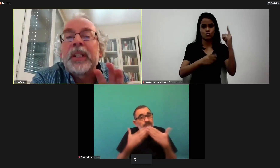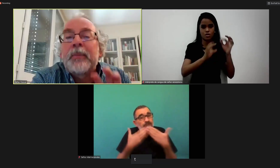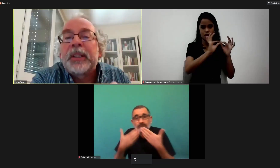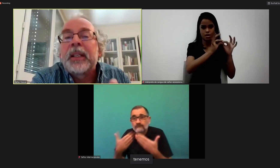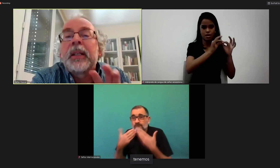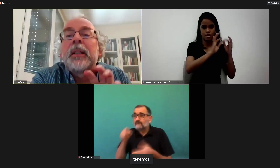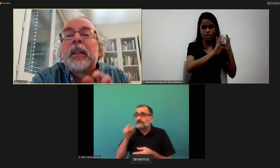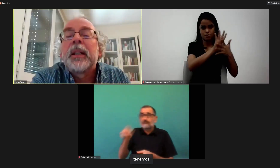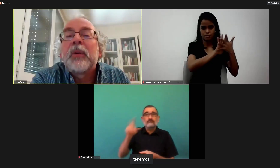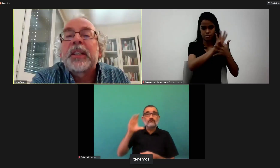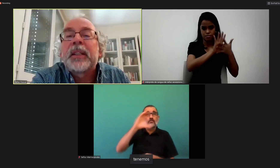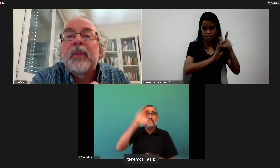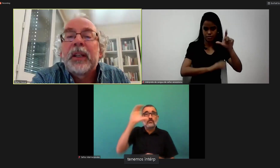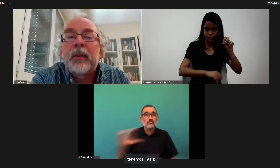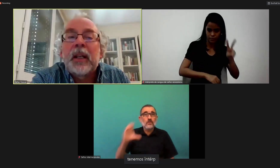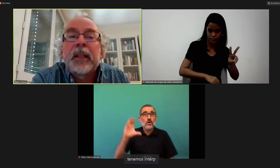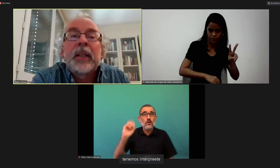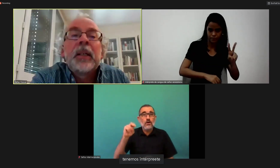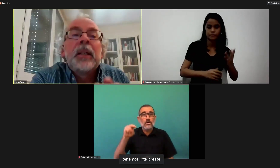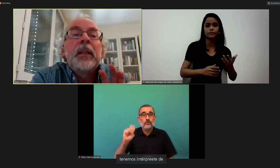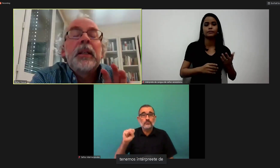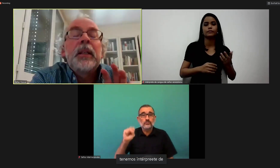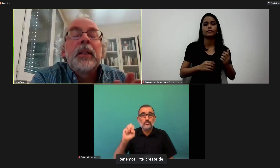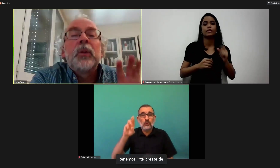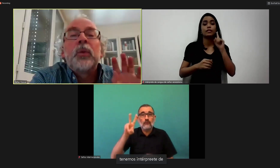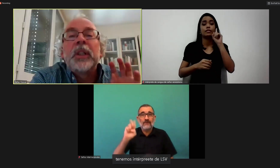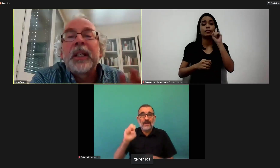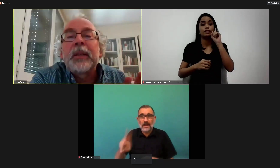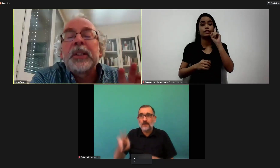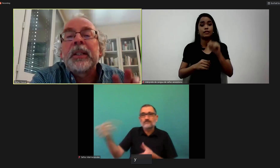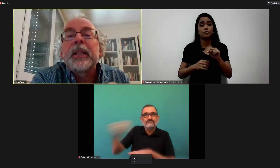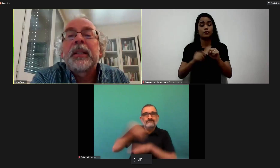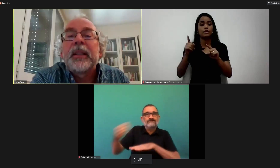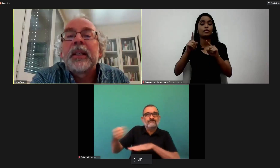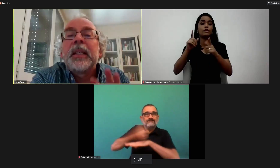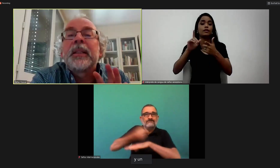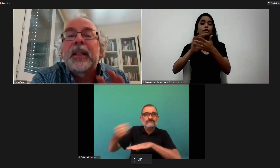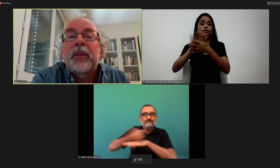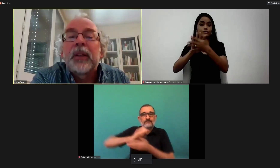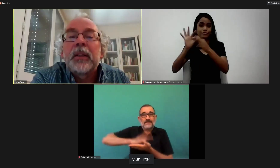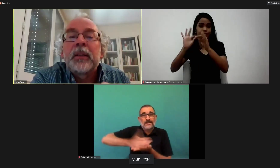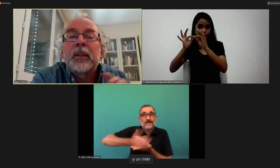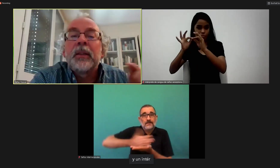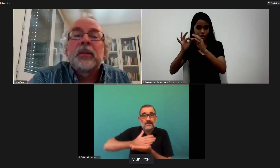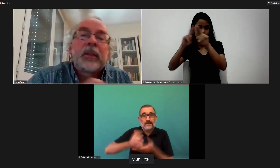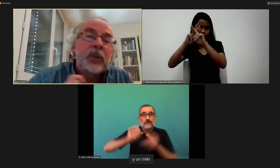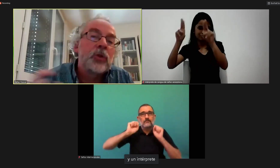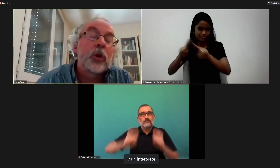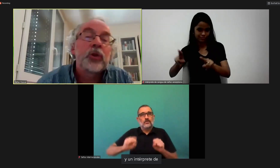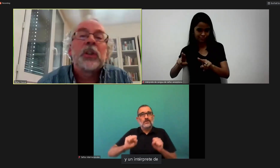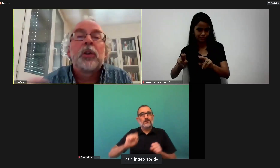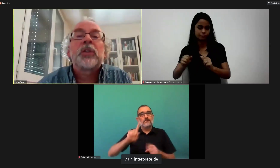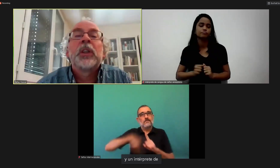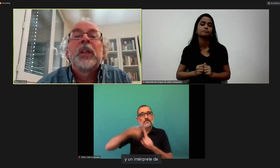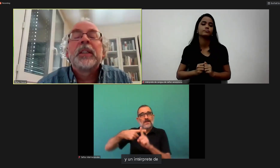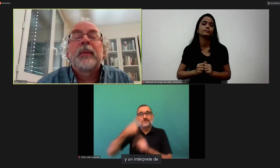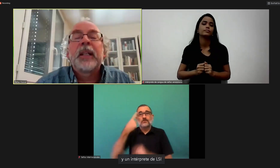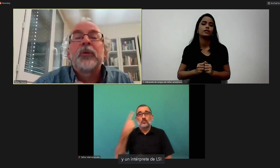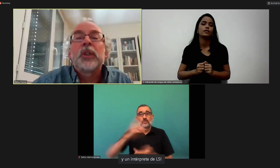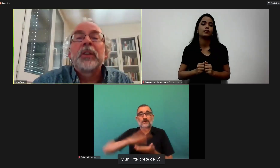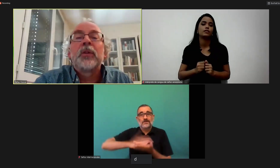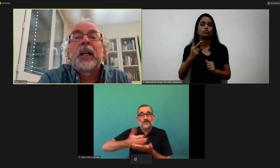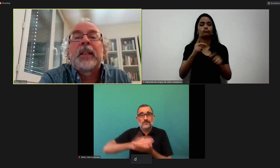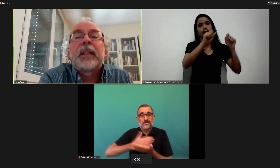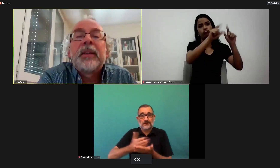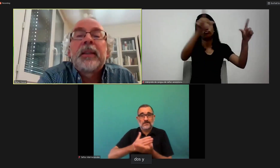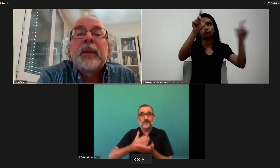vamos a tener un intérprete en lengua de señas venezolana y un intérprete en señas internacional. De hecho, 2 y 2, y se